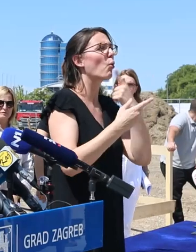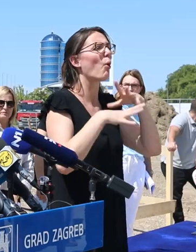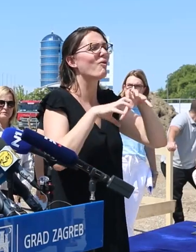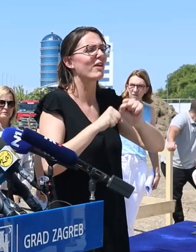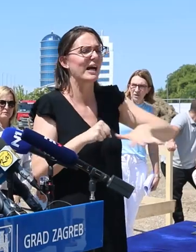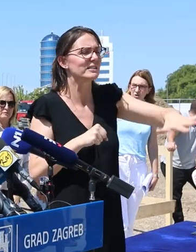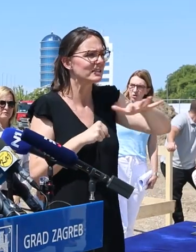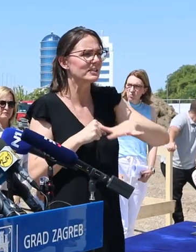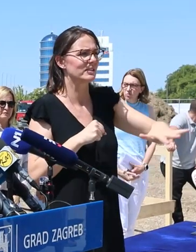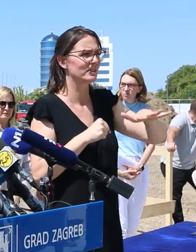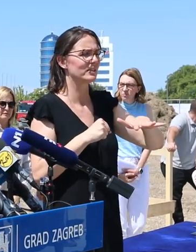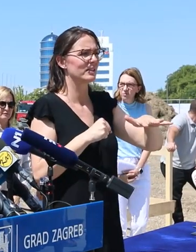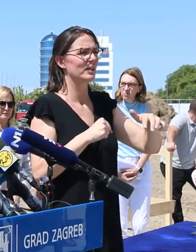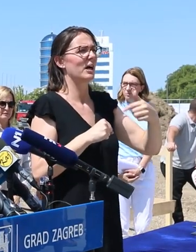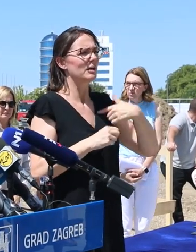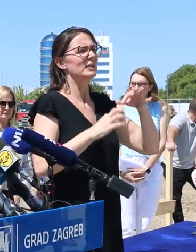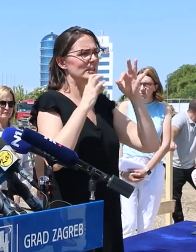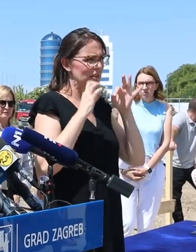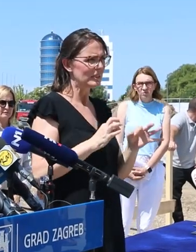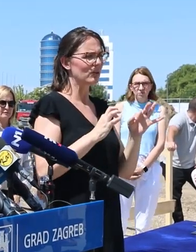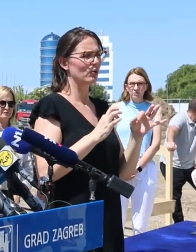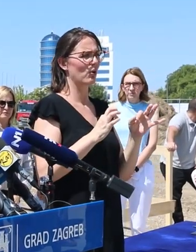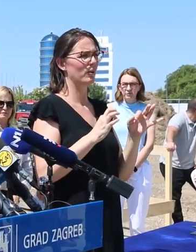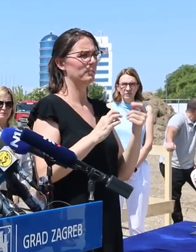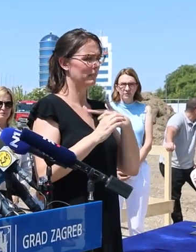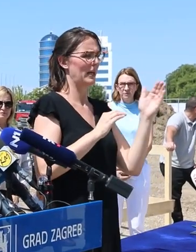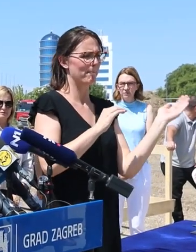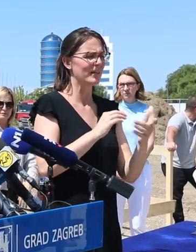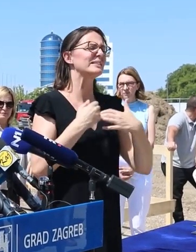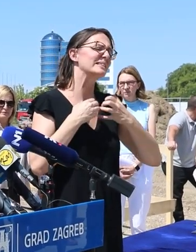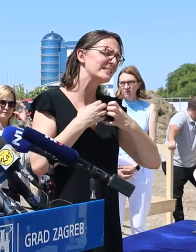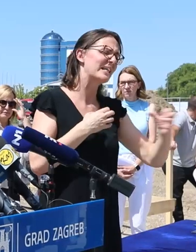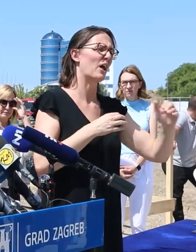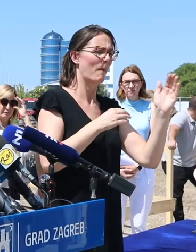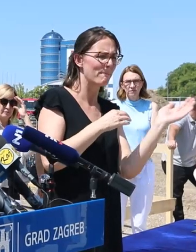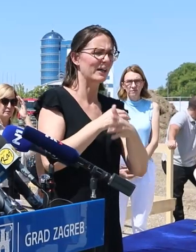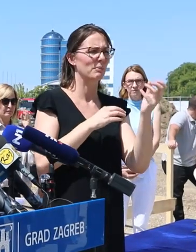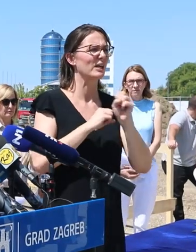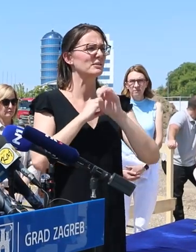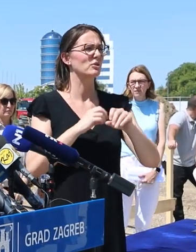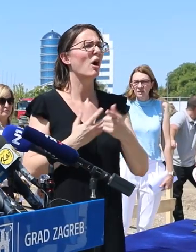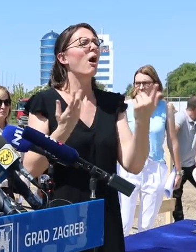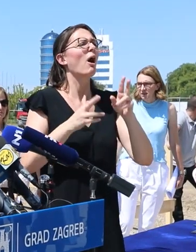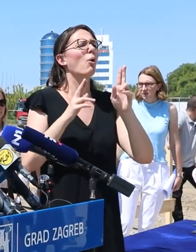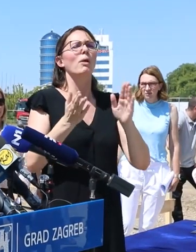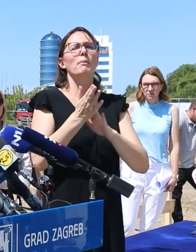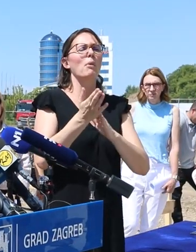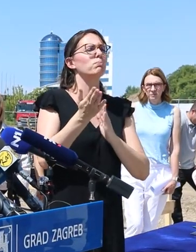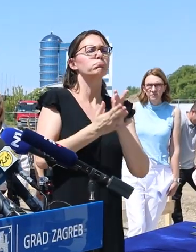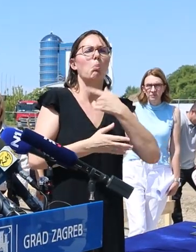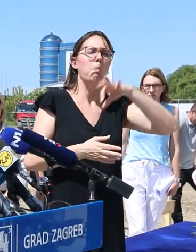vlasništvu. Međutim, mi svakako sa gradskih zemljišta isto tako uklanjamo kontinuirano ilegalna odlagališta. Kako je moguće da službe nisu